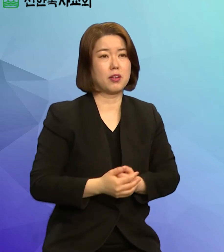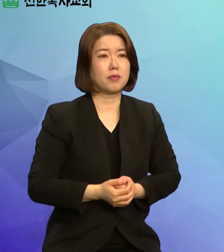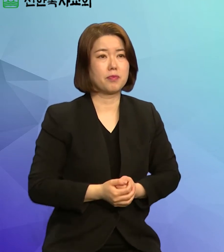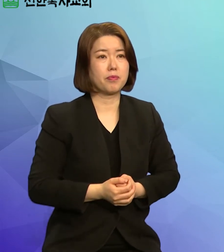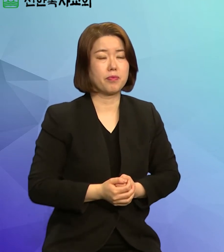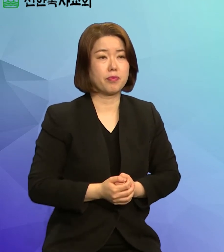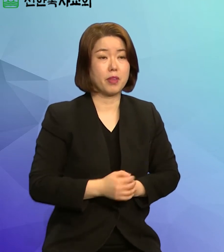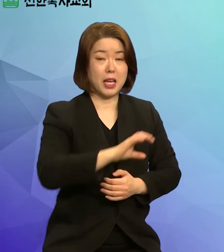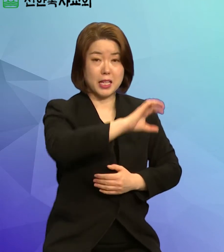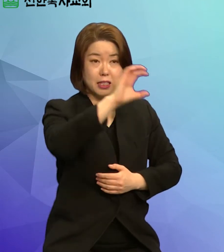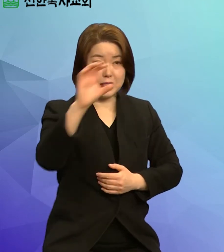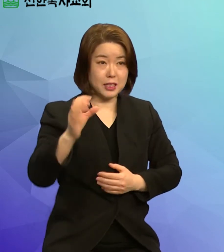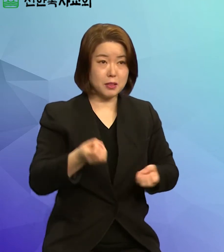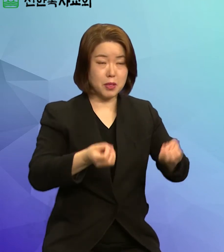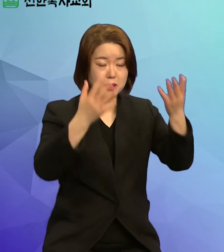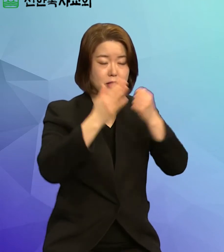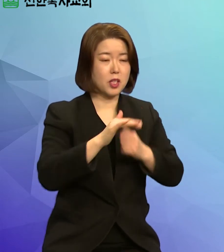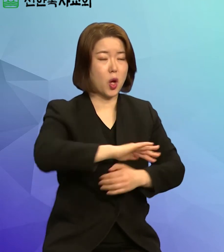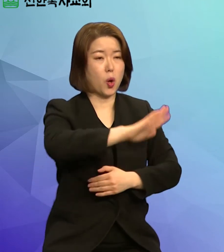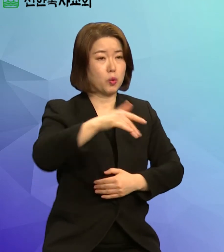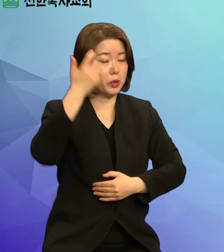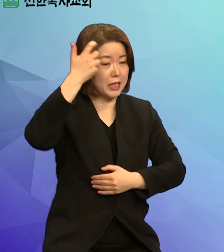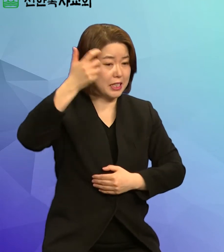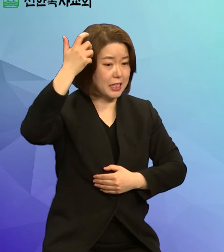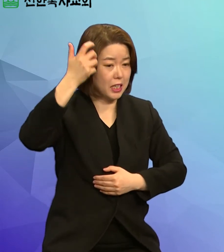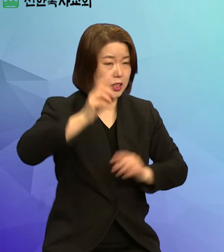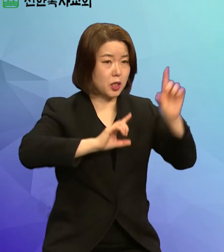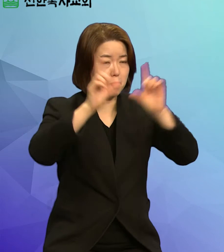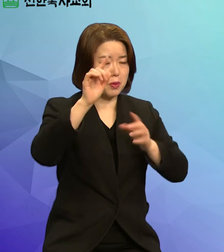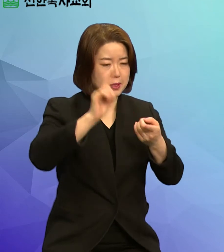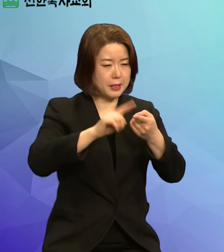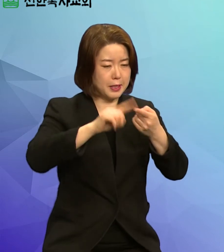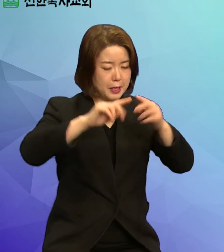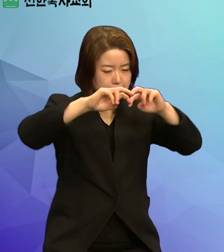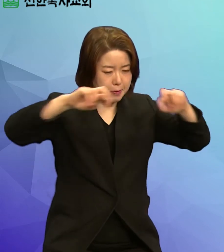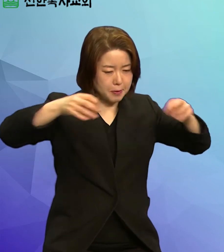크리스마스는 우리의 영적인 실상을 그대로 보여주고 있는 것입니다.